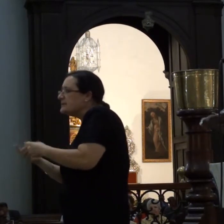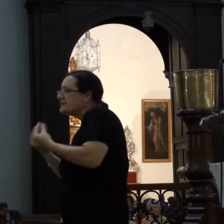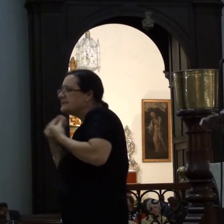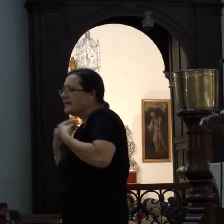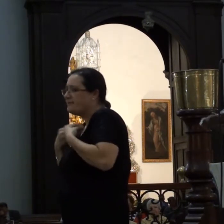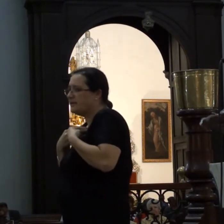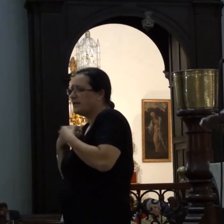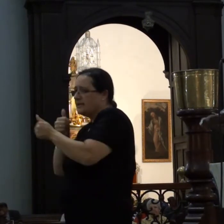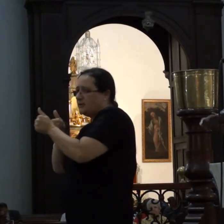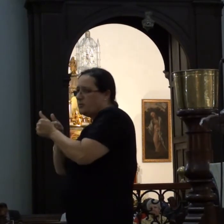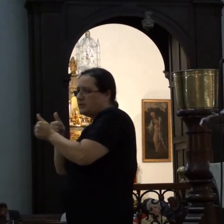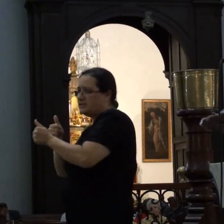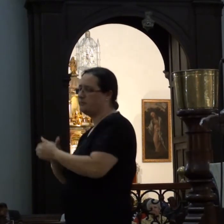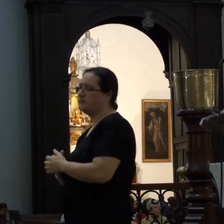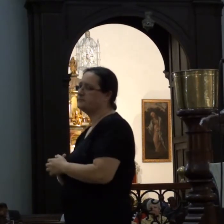Misioneros